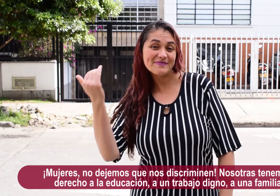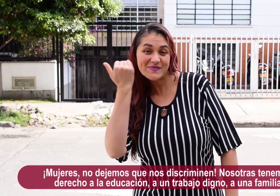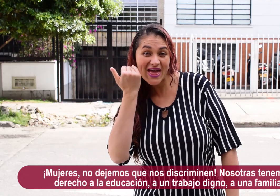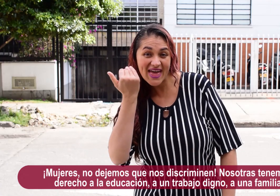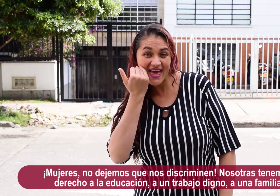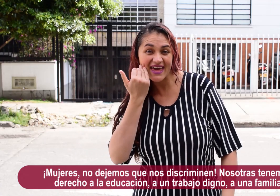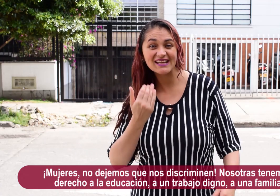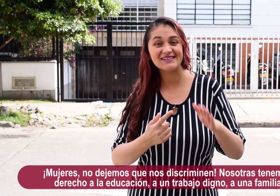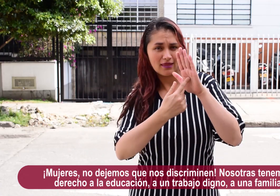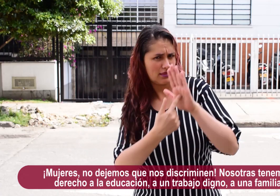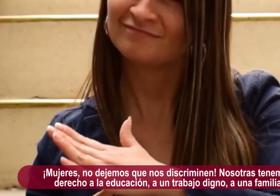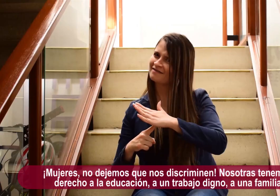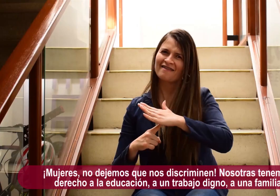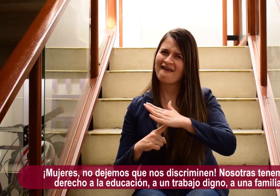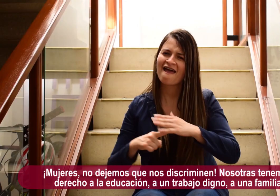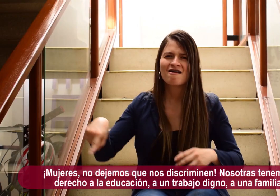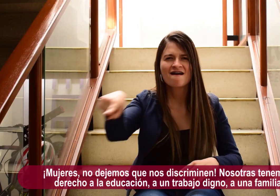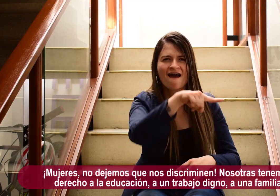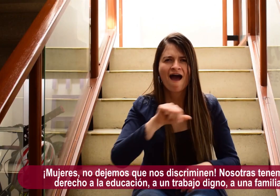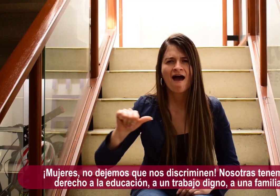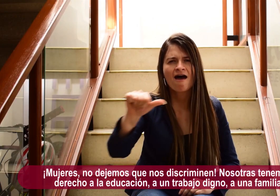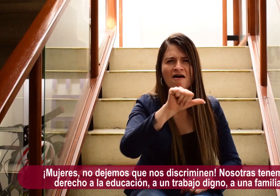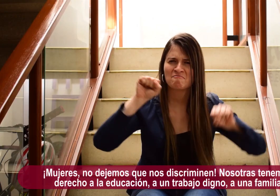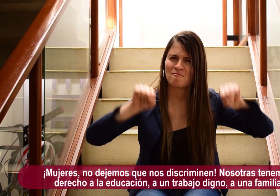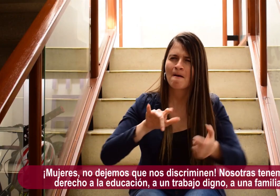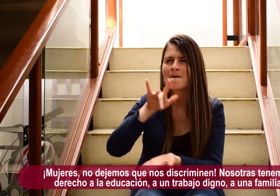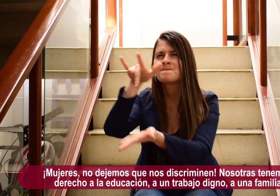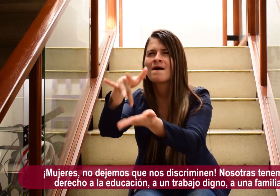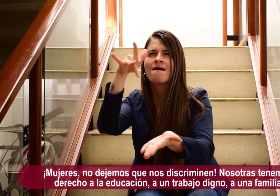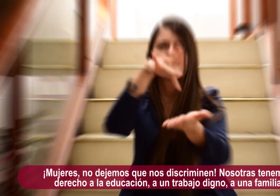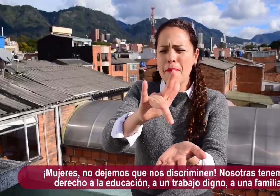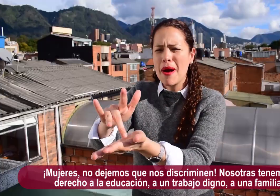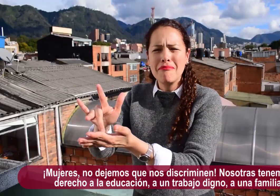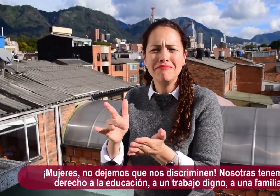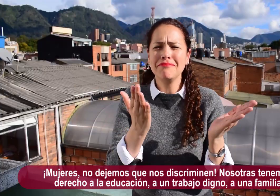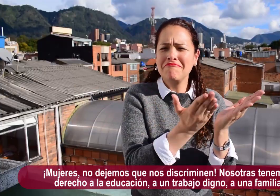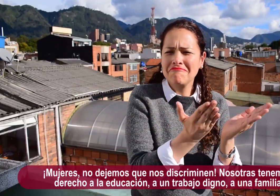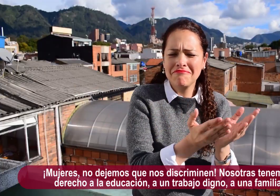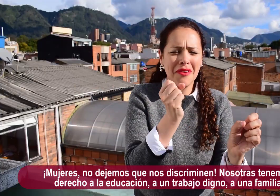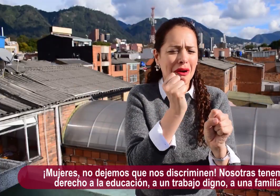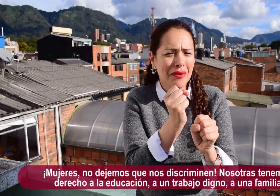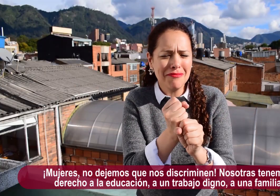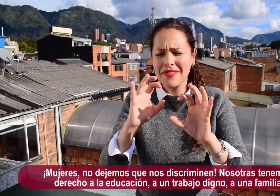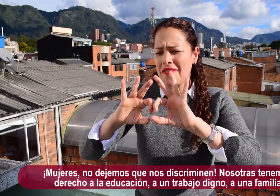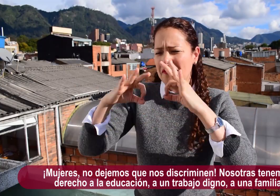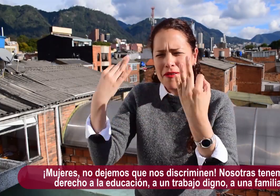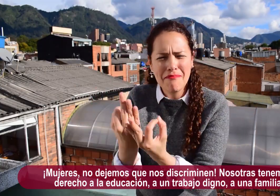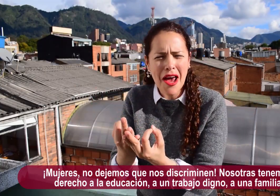Mujeres, no dejemos que nos discriminen. Nosotras tenemos derecho a la educación, a un trabajo digno, a una familia y